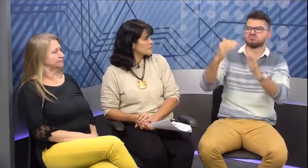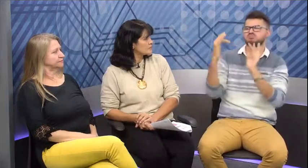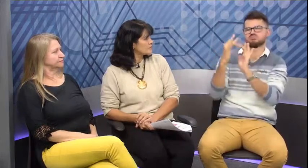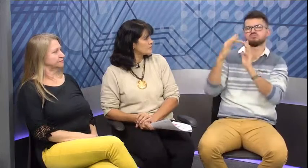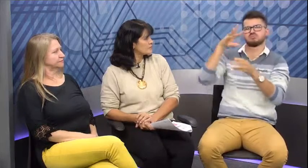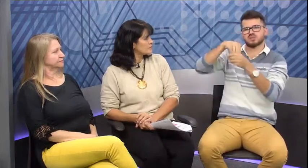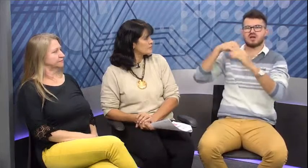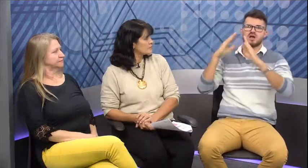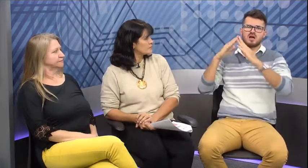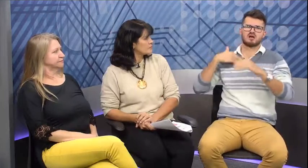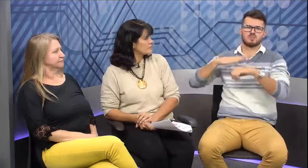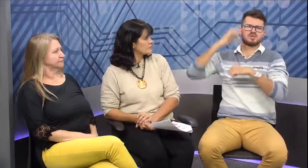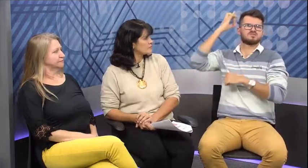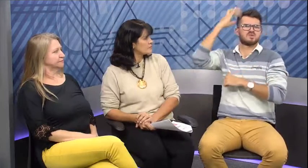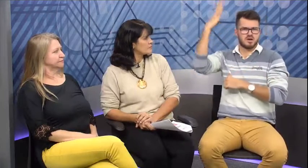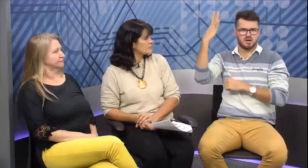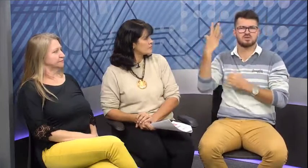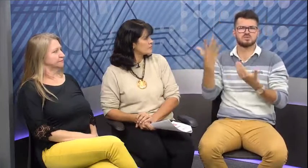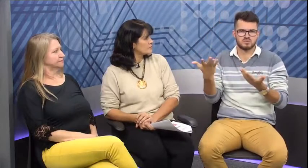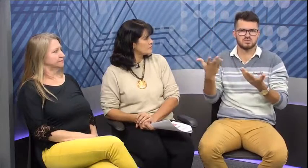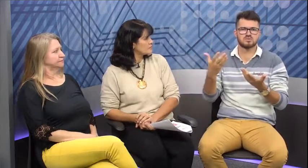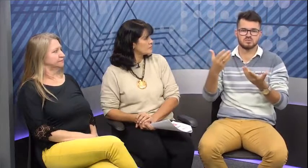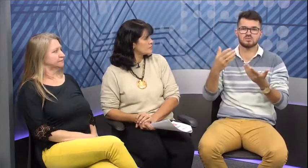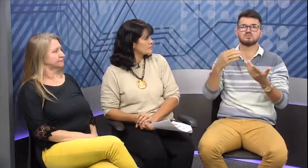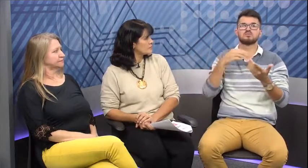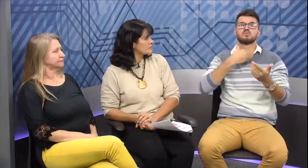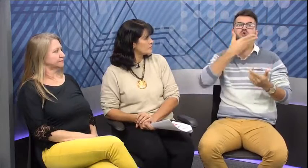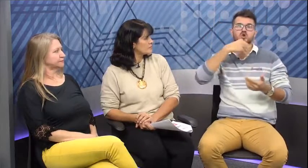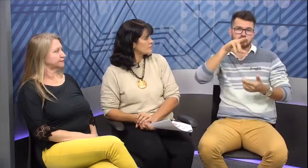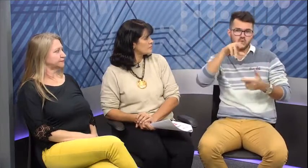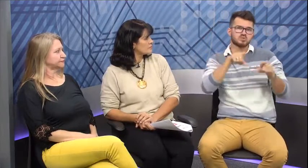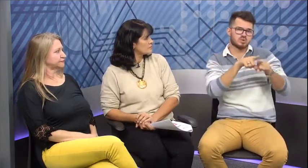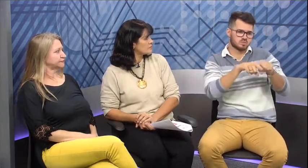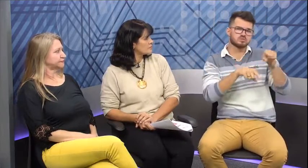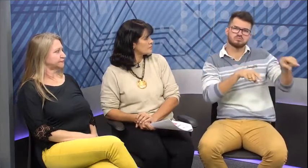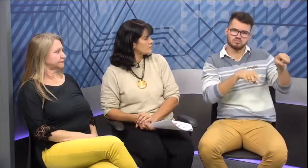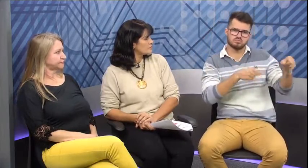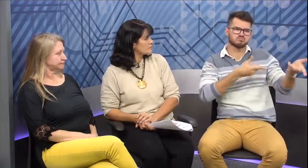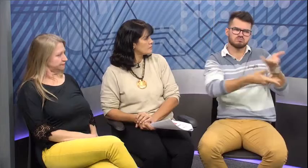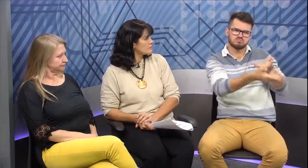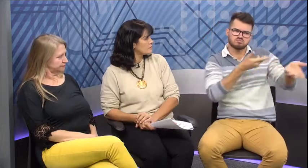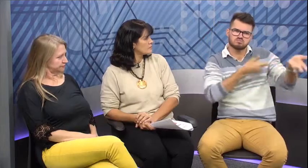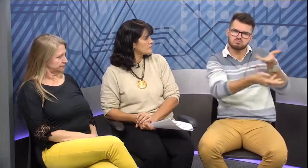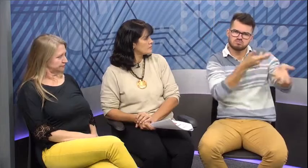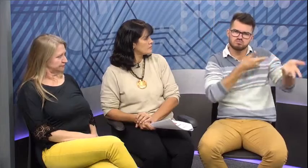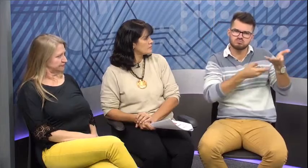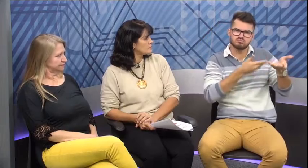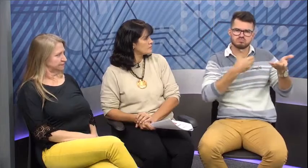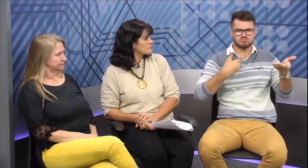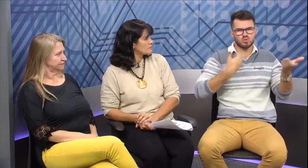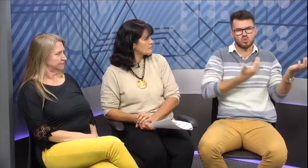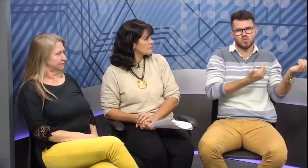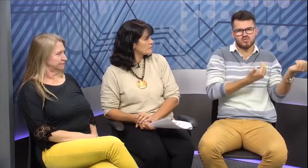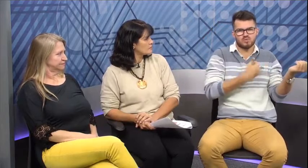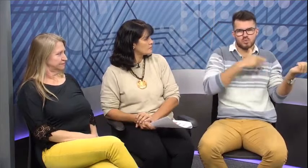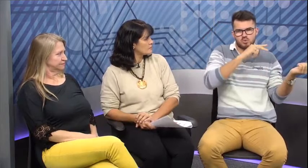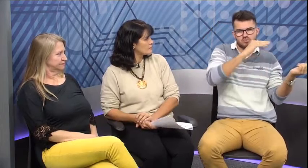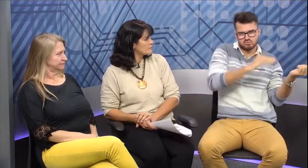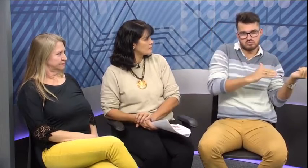fizeram cursos de Libras e para que nós tivéssemos um bom contato em casa. O meu irmão, que é ouvinte também, ele sabe Libras, ele é